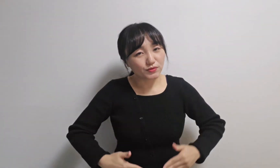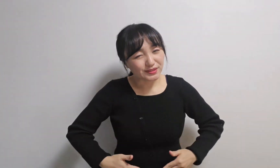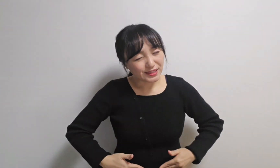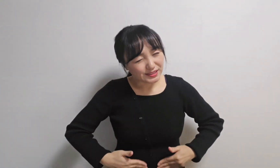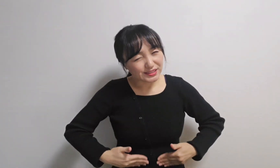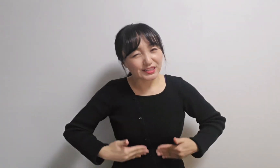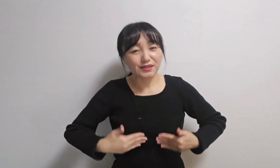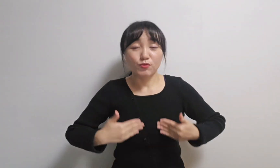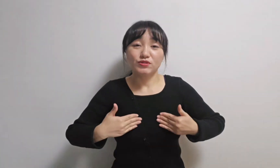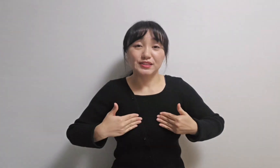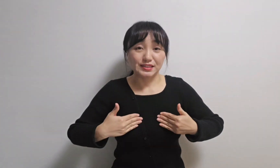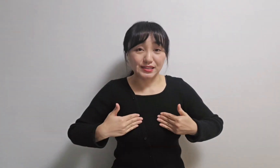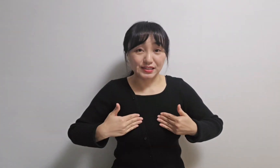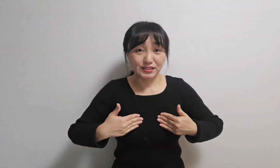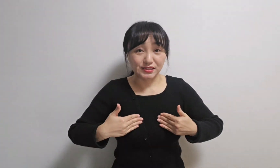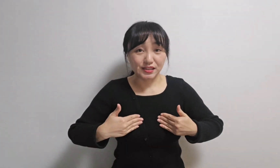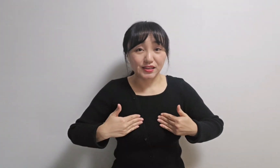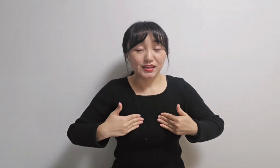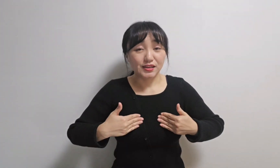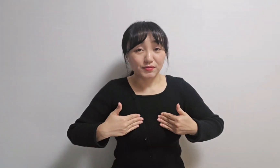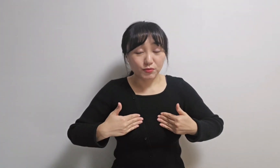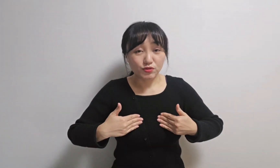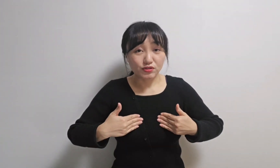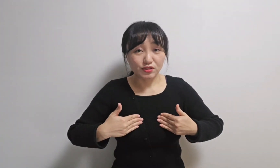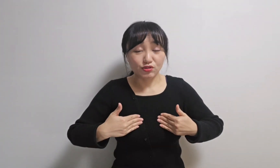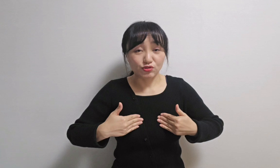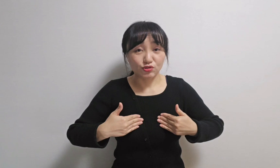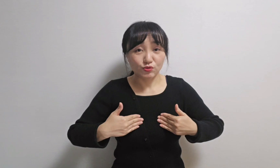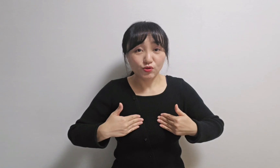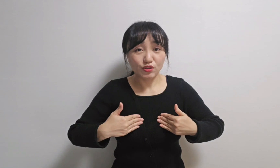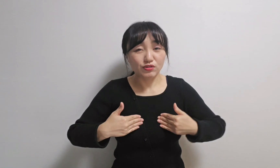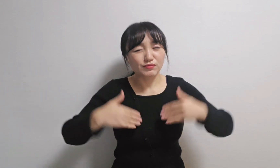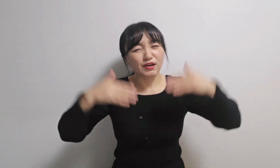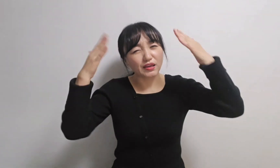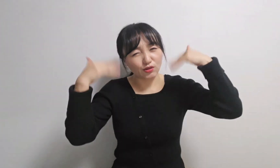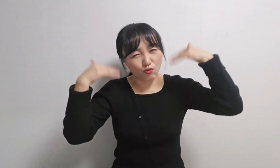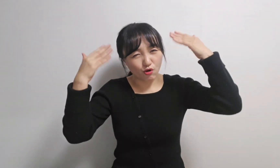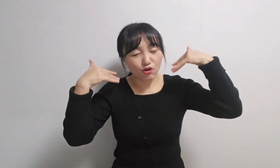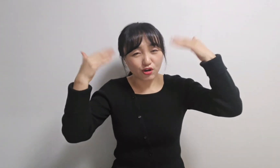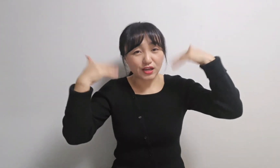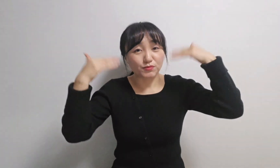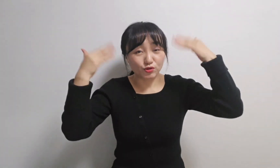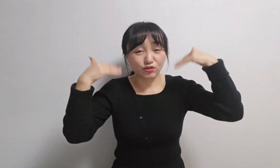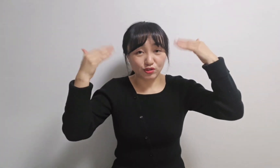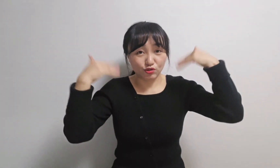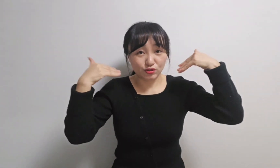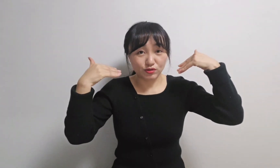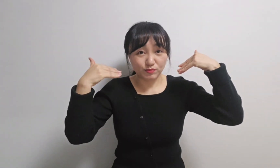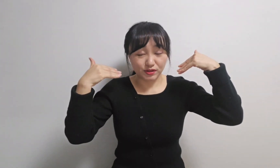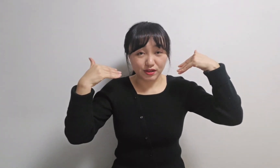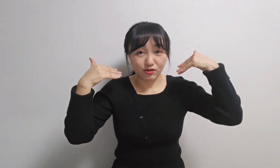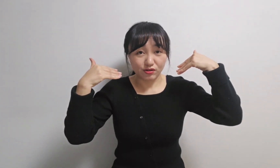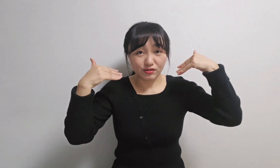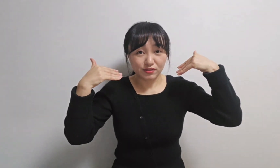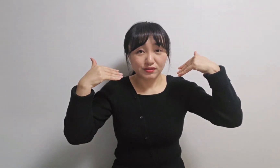봄은 따뜻하다, 포근하다 라는 이제 표정을 지어주시고, 여름은 아이 더워 하는 표정을 지어주시면 돼요.